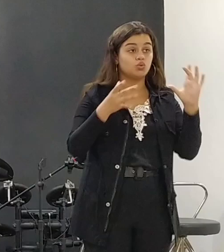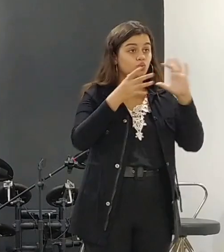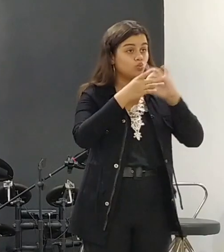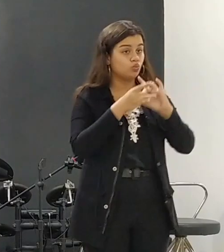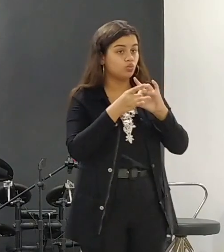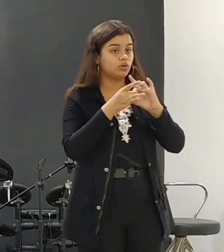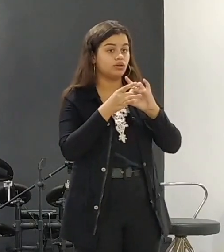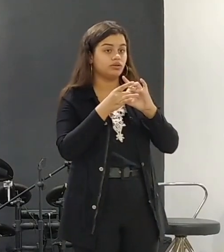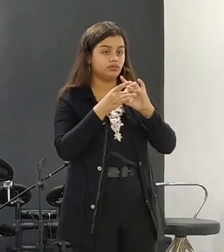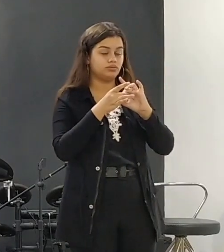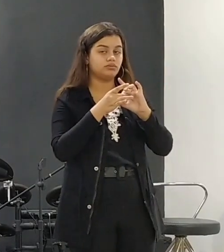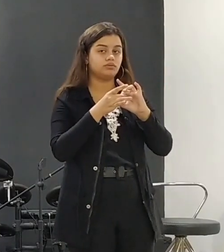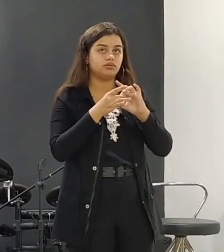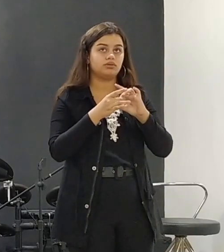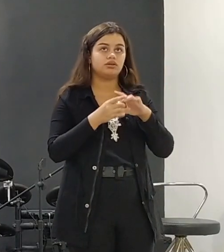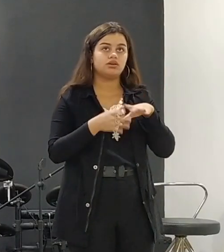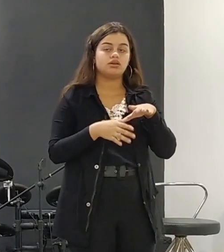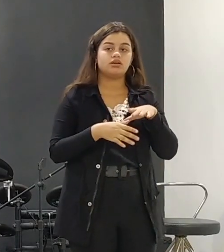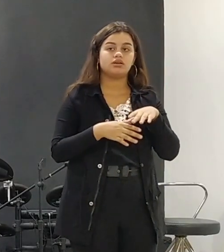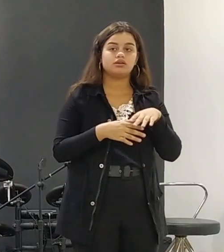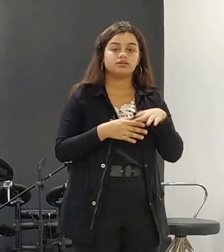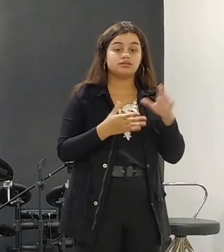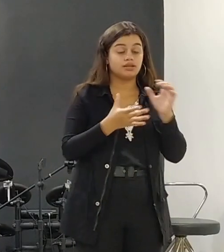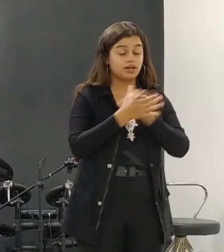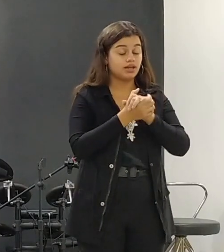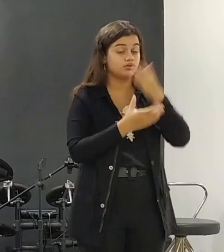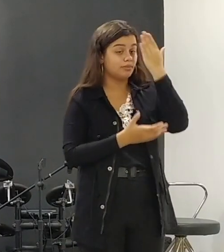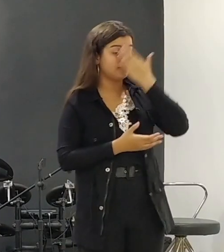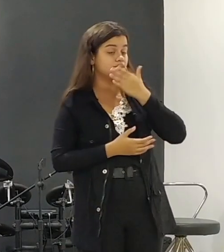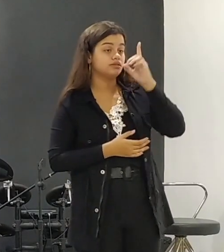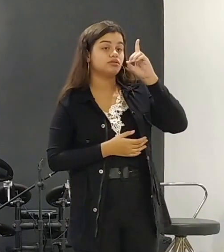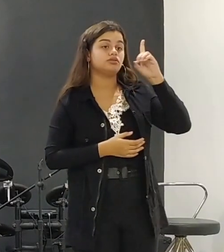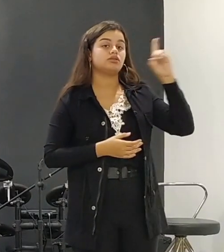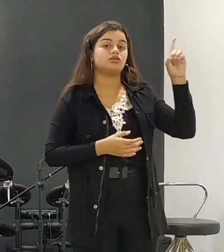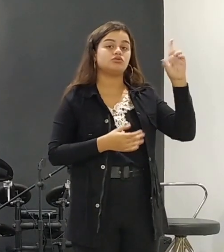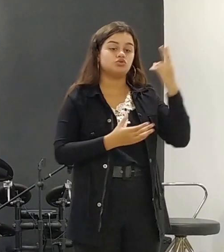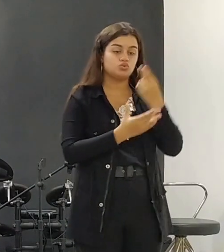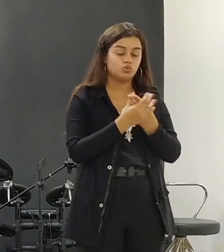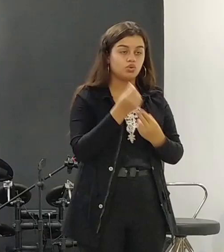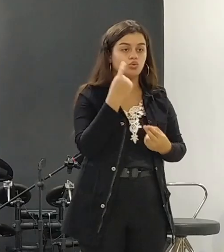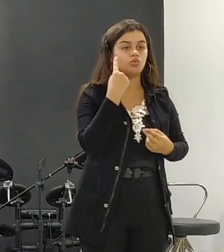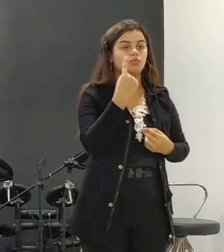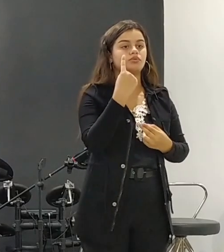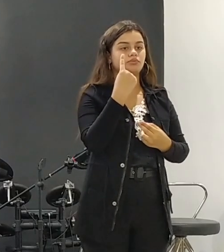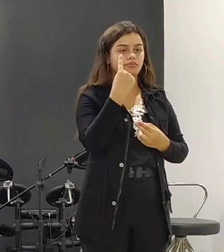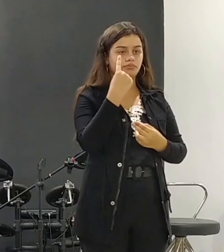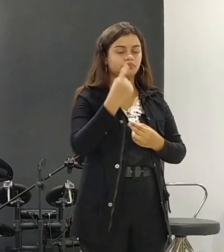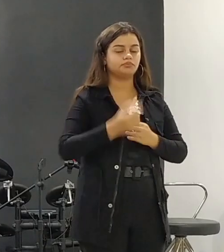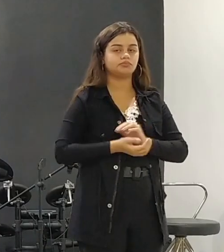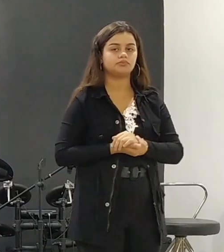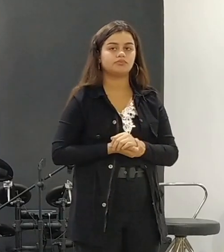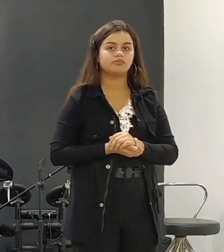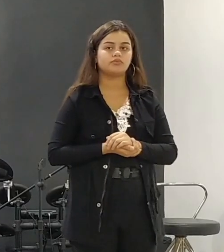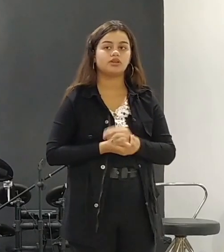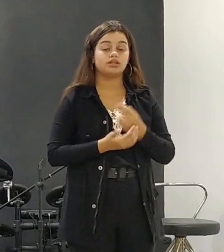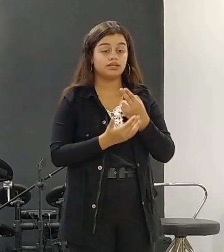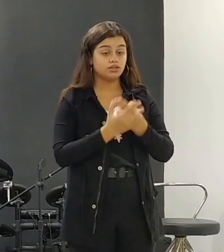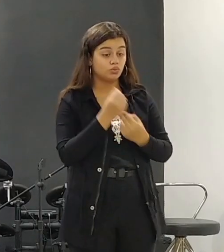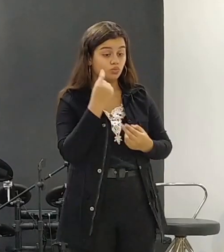ali, através do matrimônio, se casam na presença do Pai, eles se tornam uma só pessoa. E